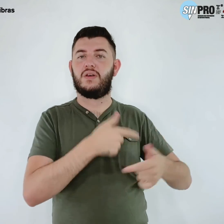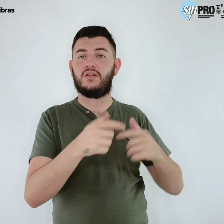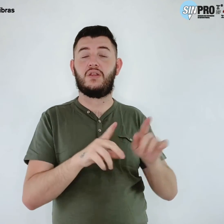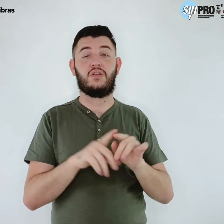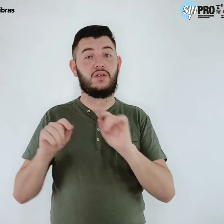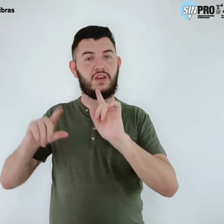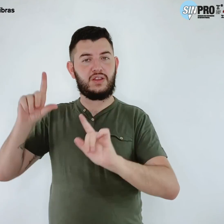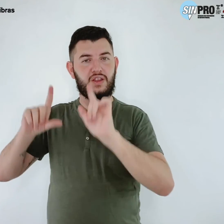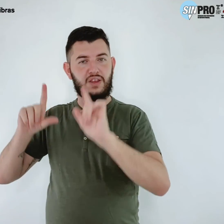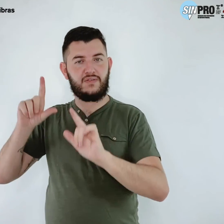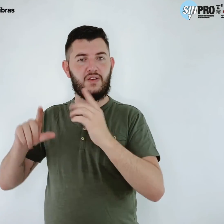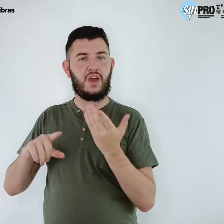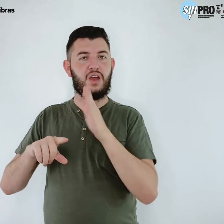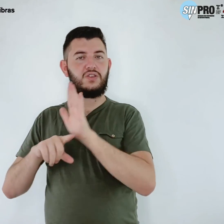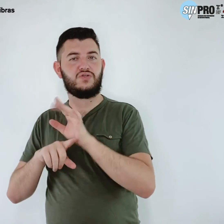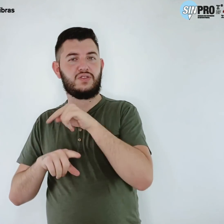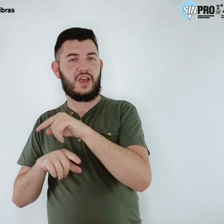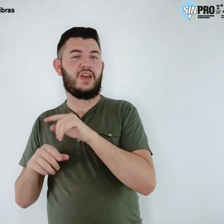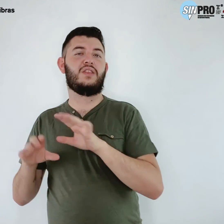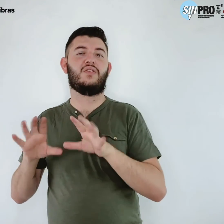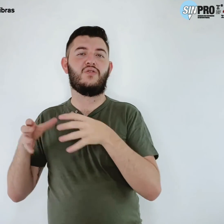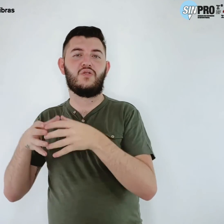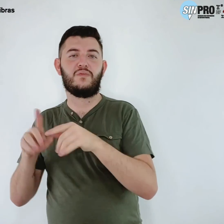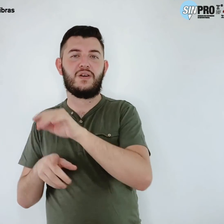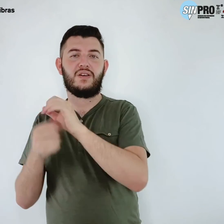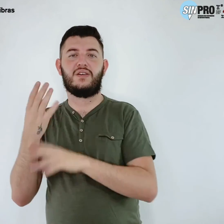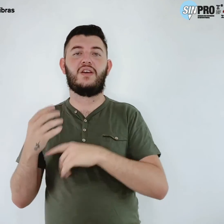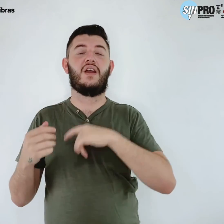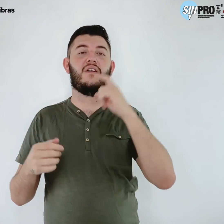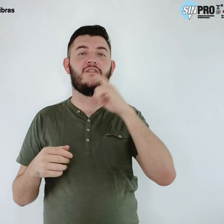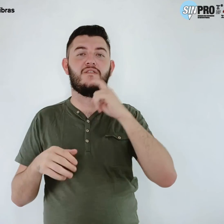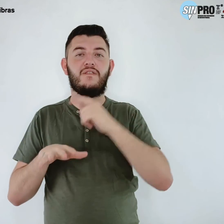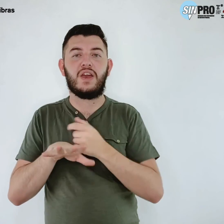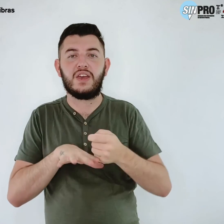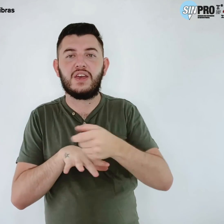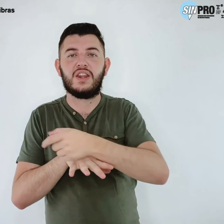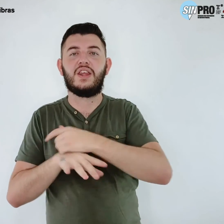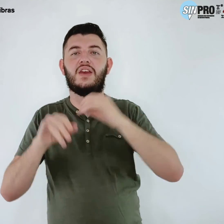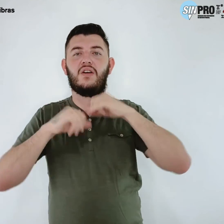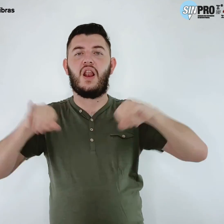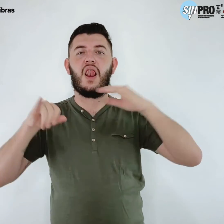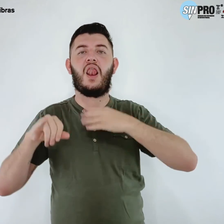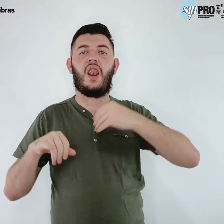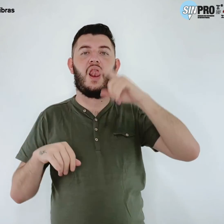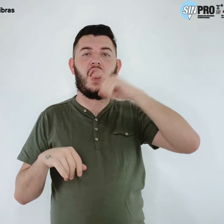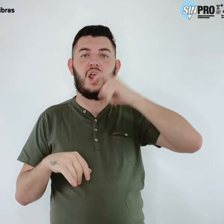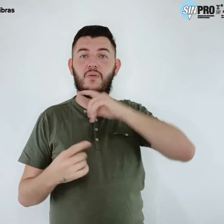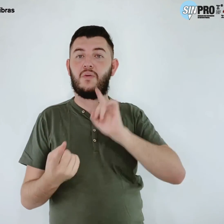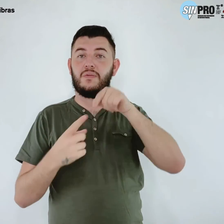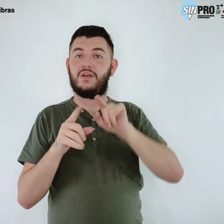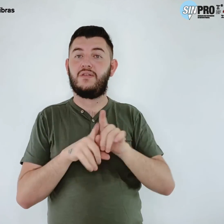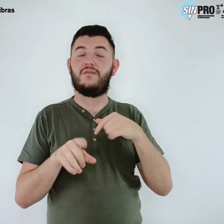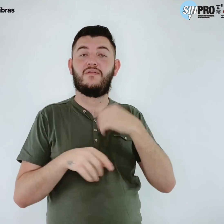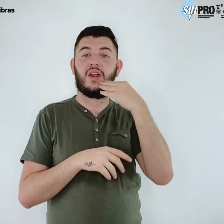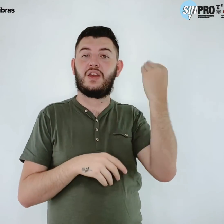mídia liberal, usa fake news para enfraquecer nossa luta. Agora é a hora